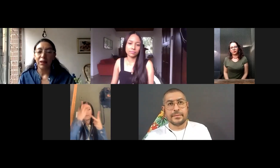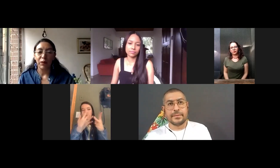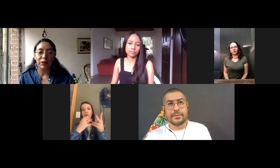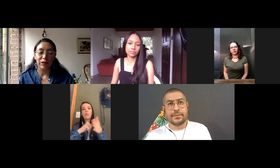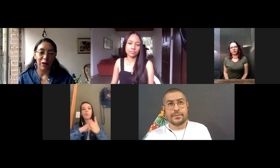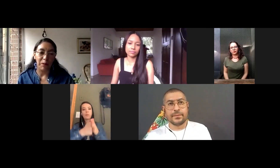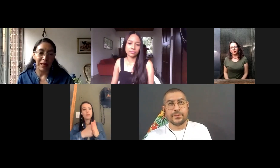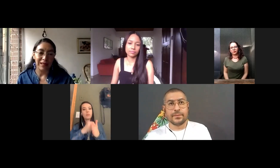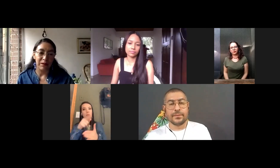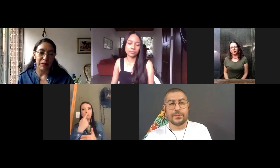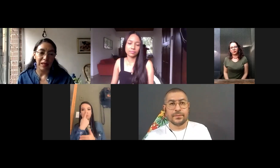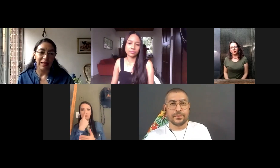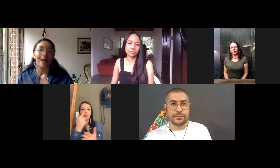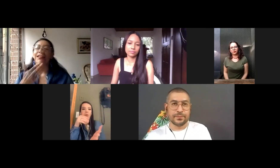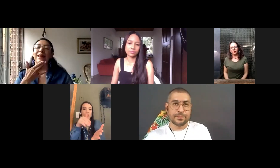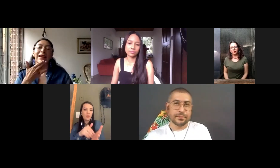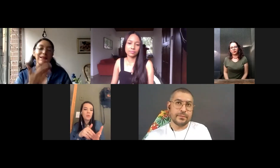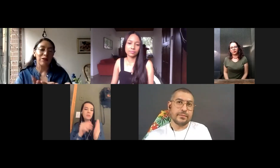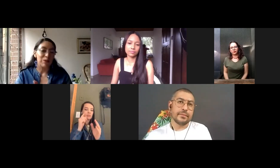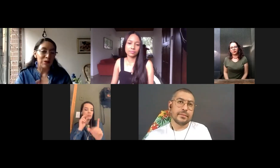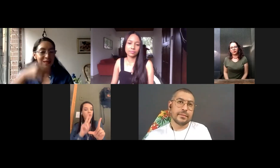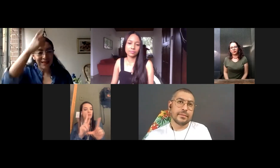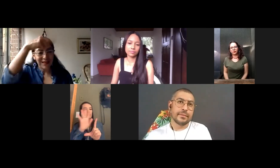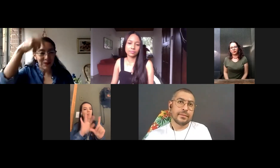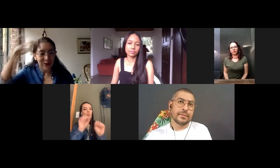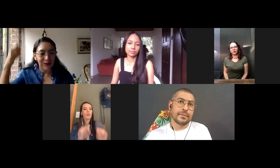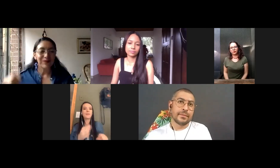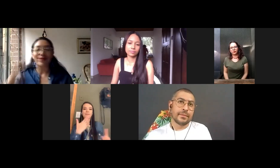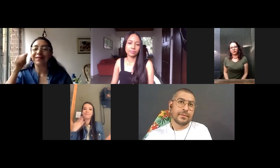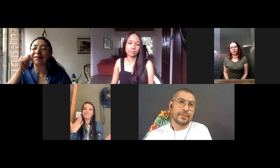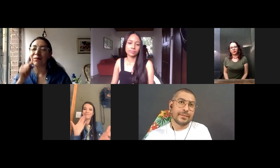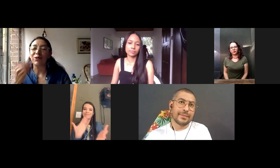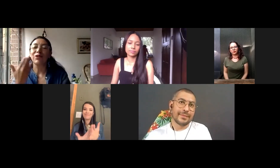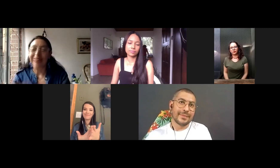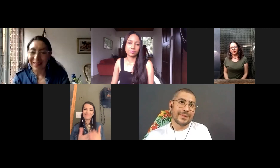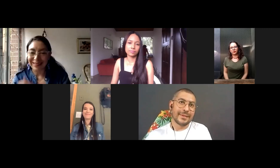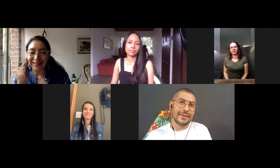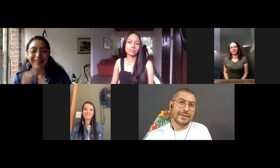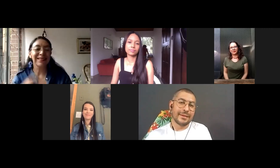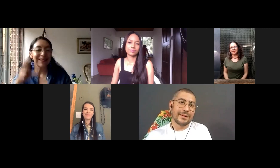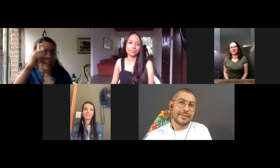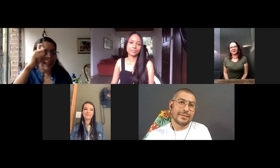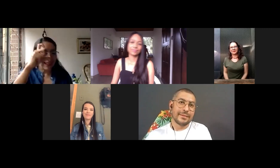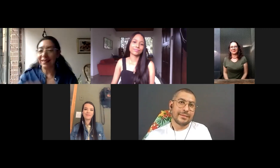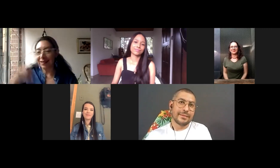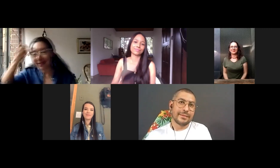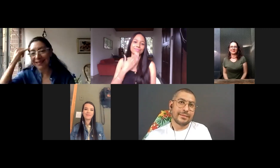seguirla, pues nos acompañen también. Les agradezco muchísimo.